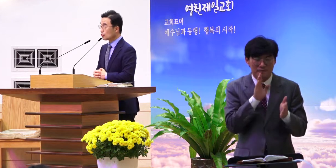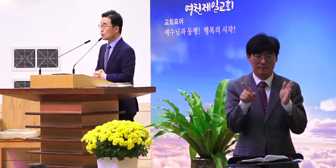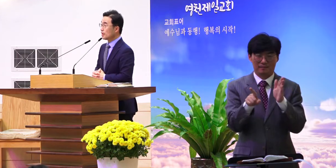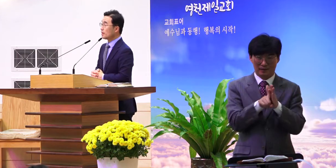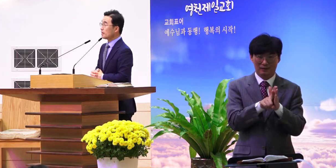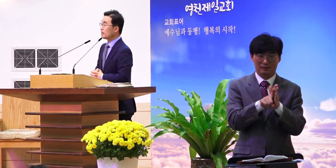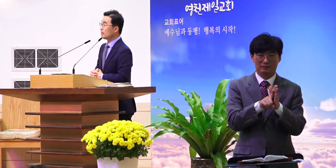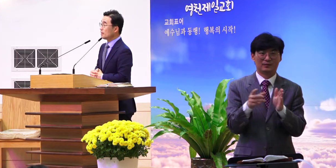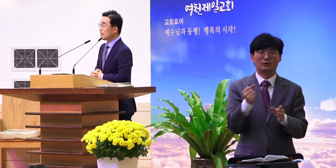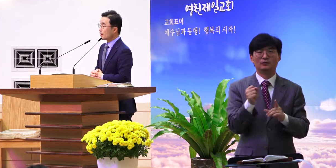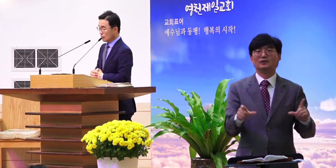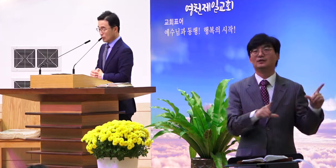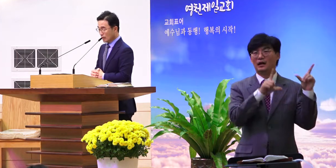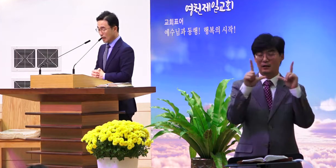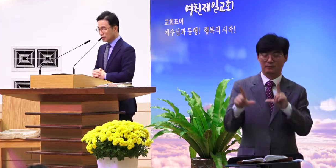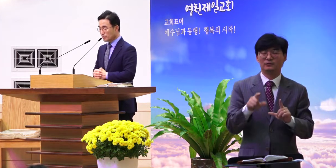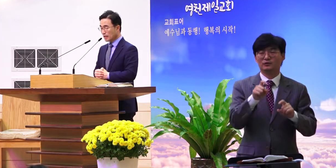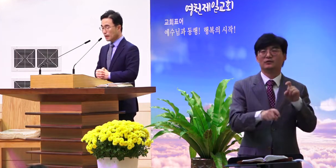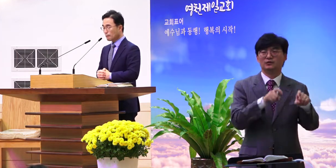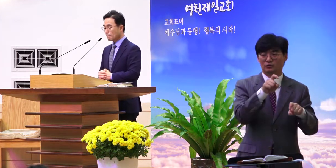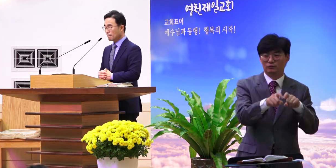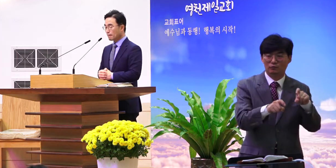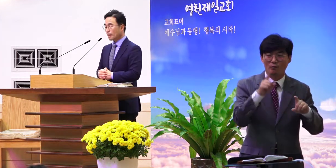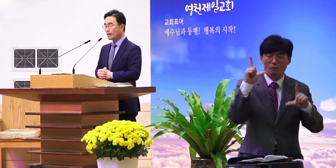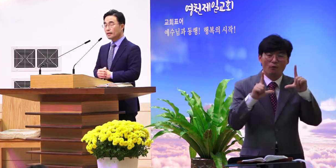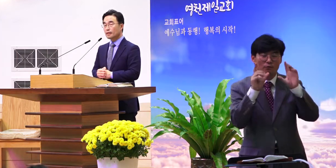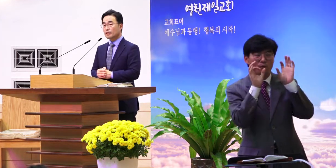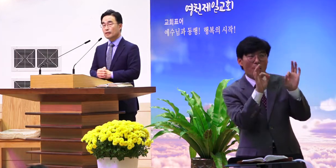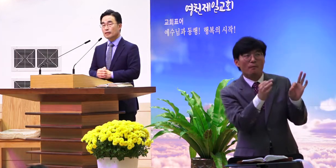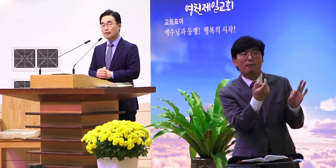우리가 충분히 이해하고 알고 있습니다.